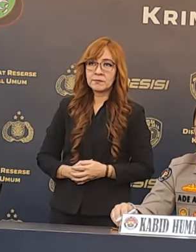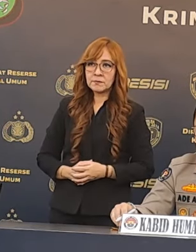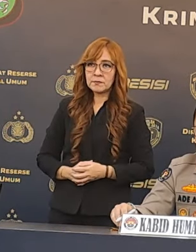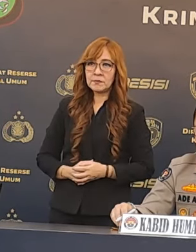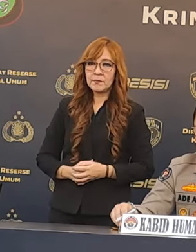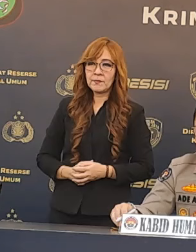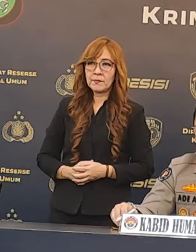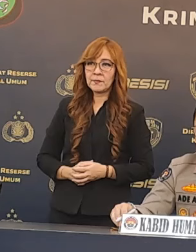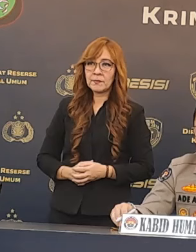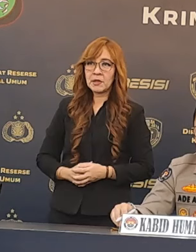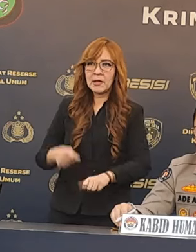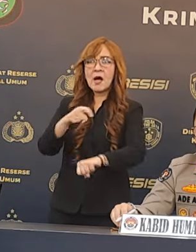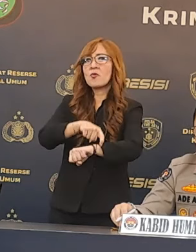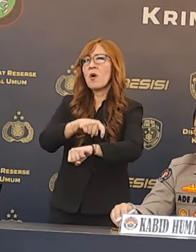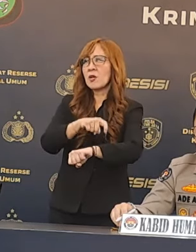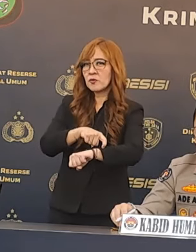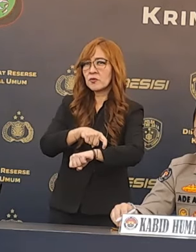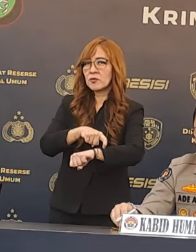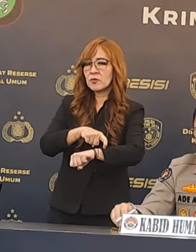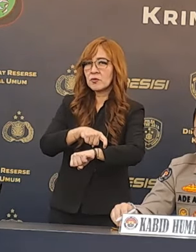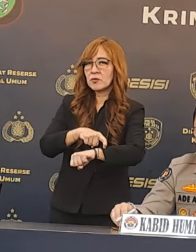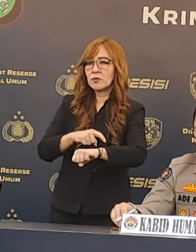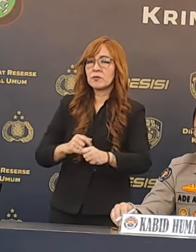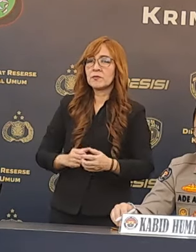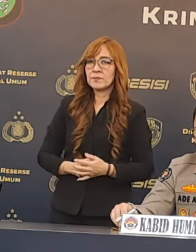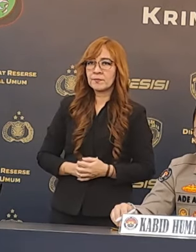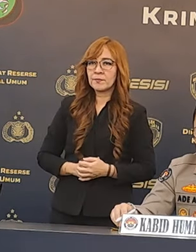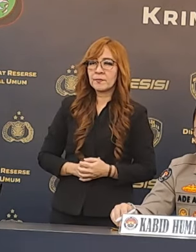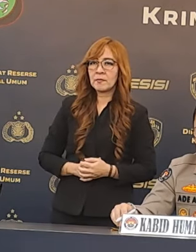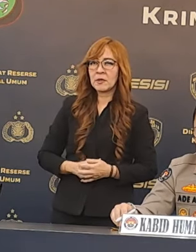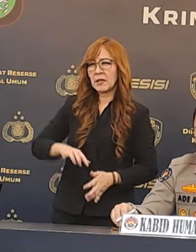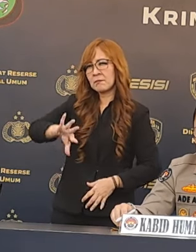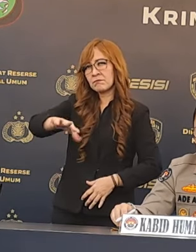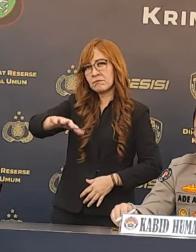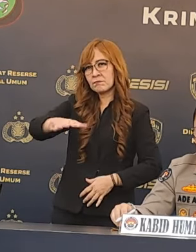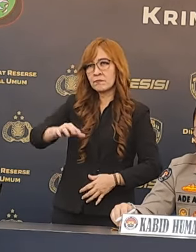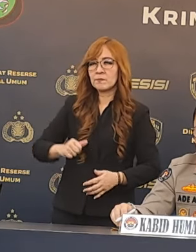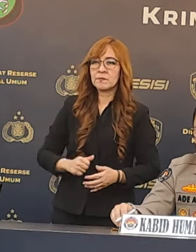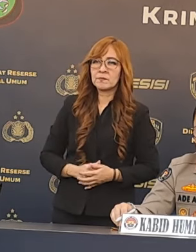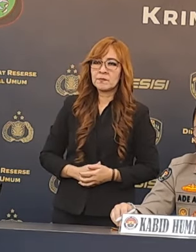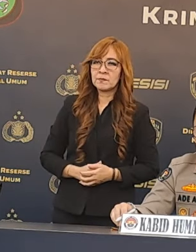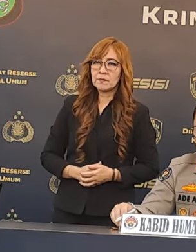dengan durasi waktu yang bervariatif, antara lain